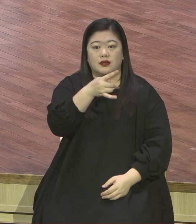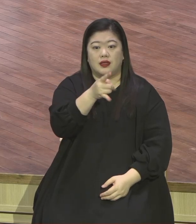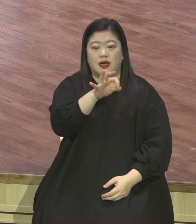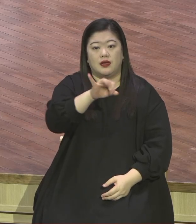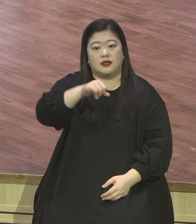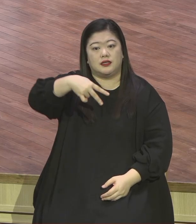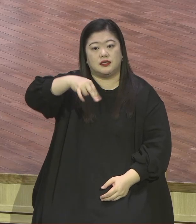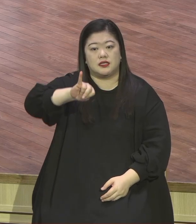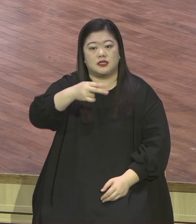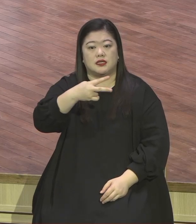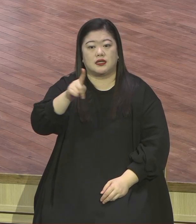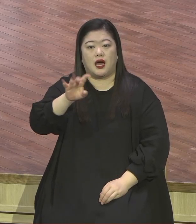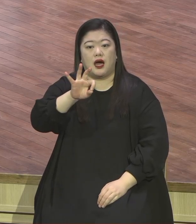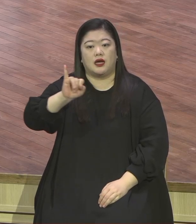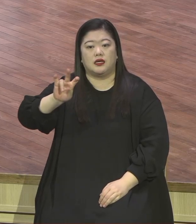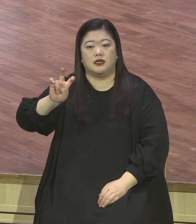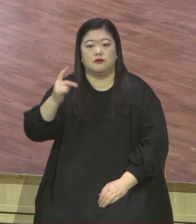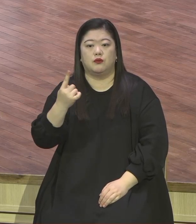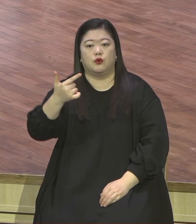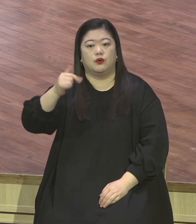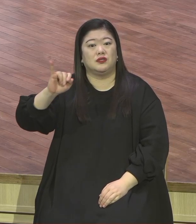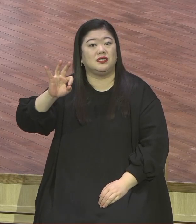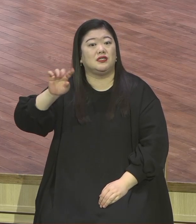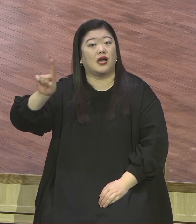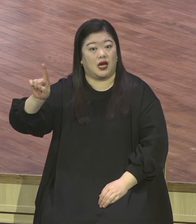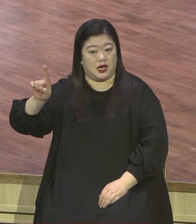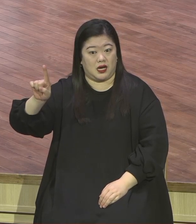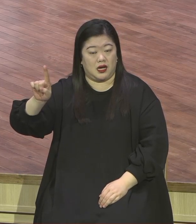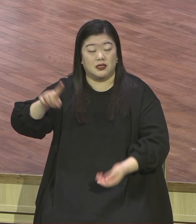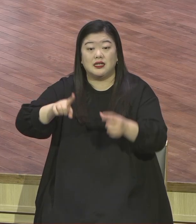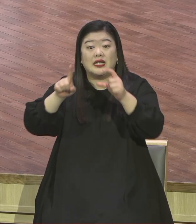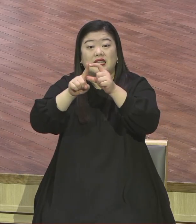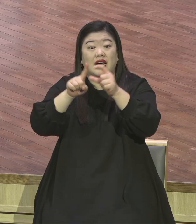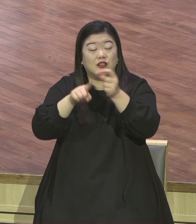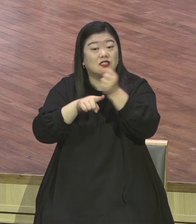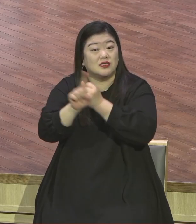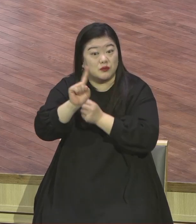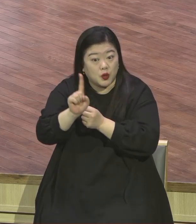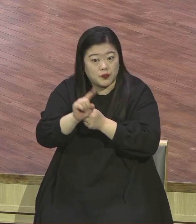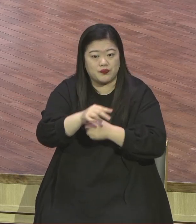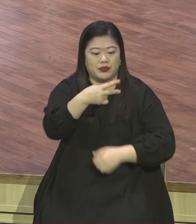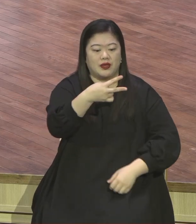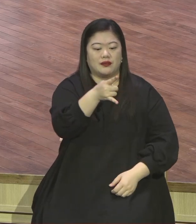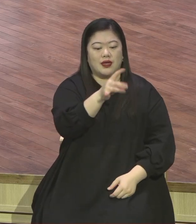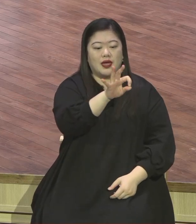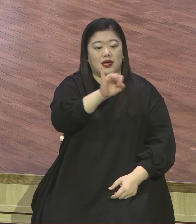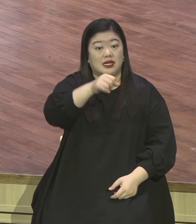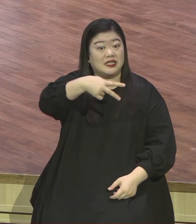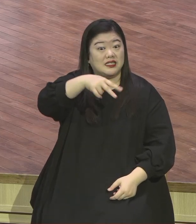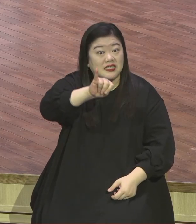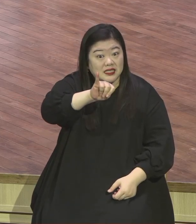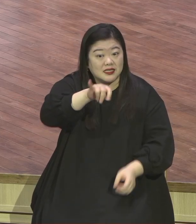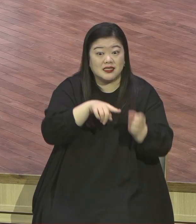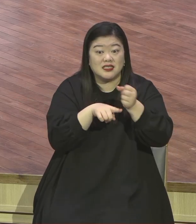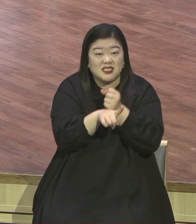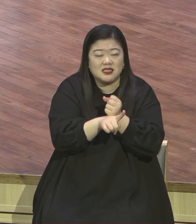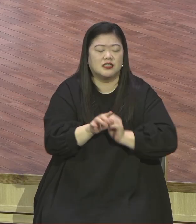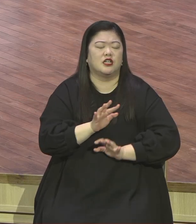대시 다이모니아가 종교인데 이 단어의 단어는요 두려움을 의미하는 대시 대시는 두렵다.